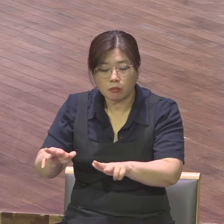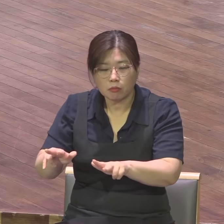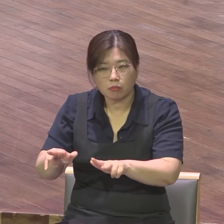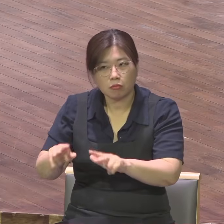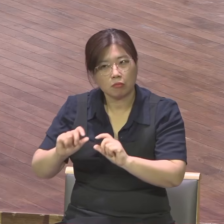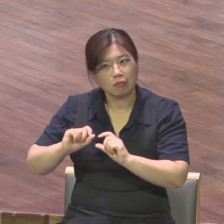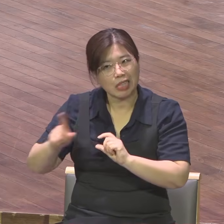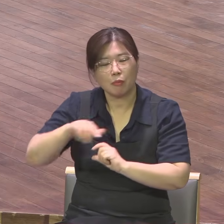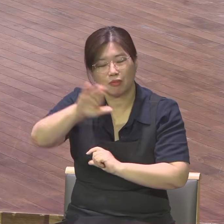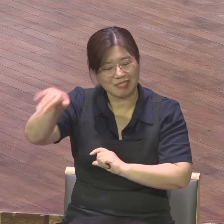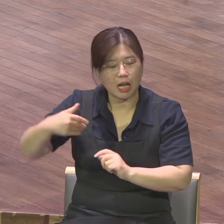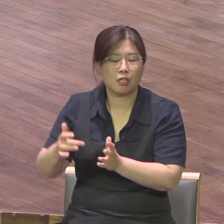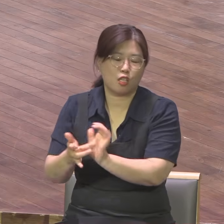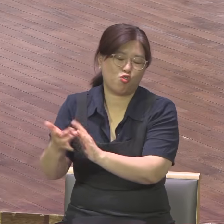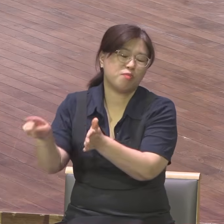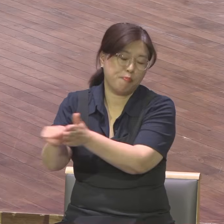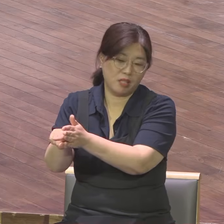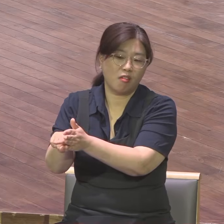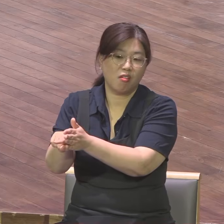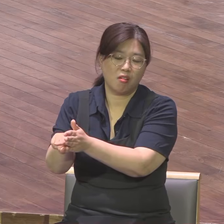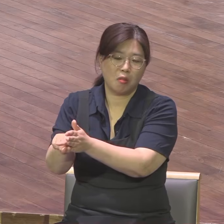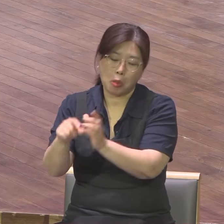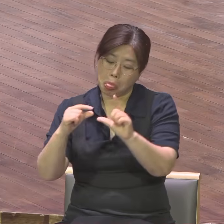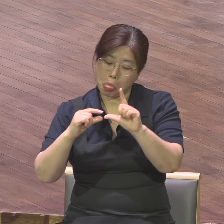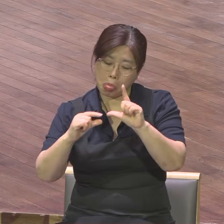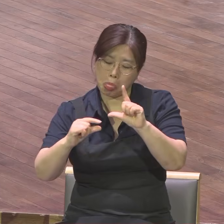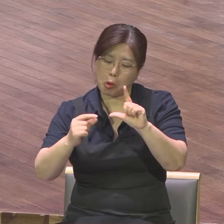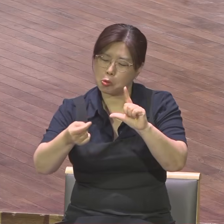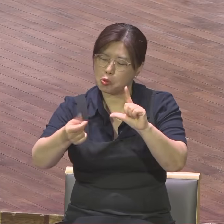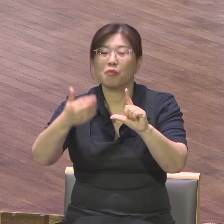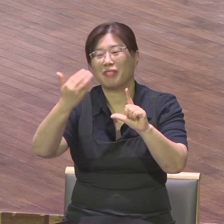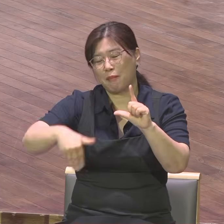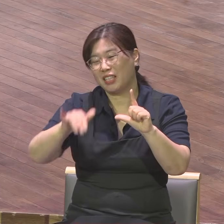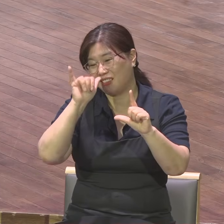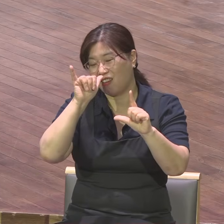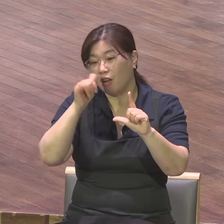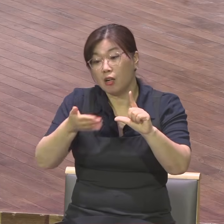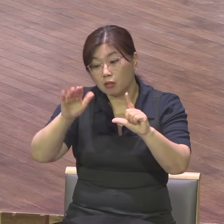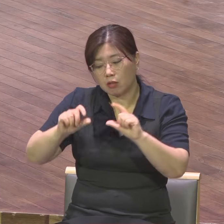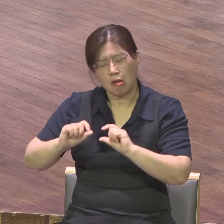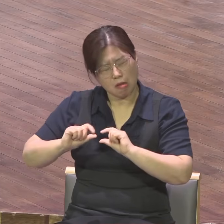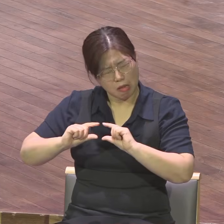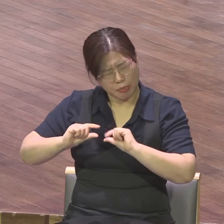하나님 앞에 중보 기도할 수 있기를 바랍니다.